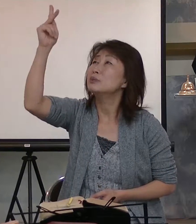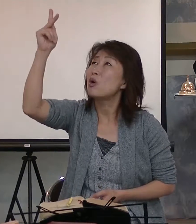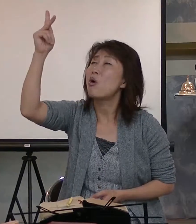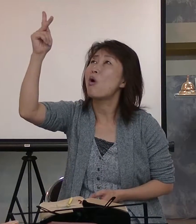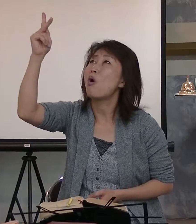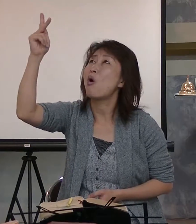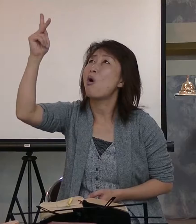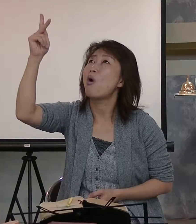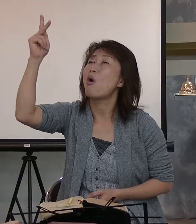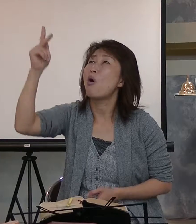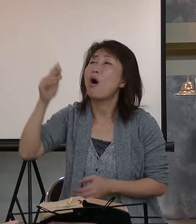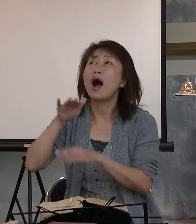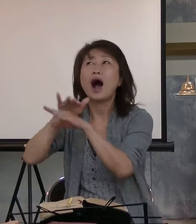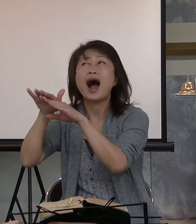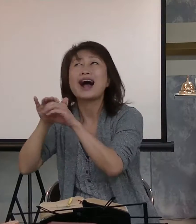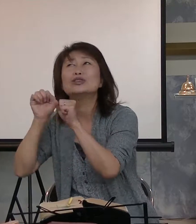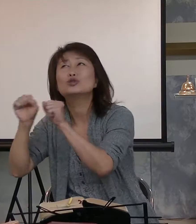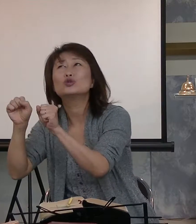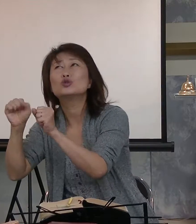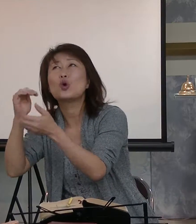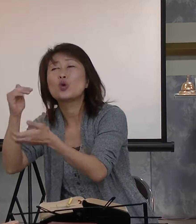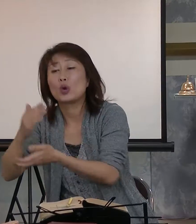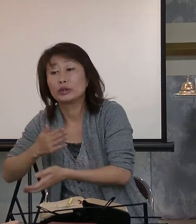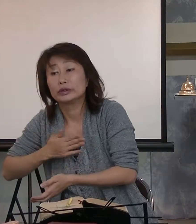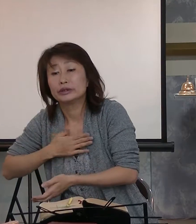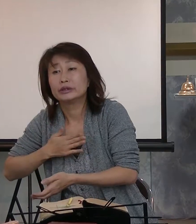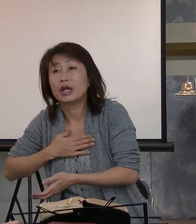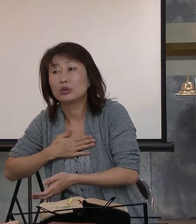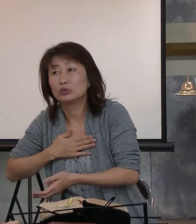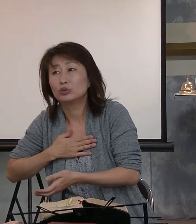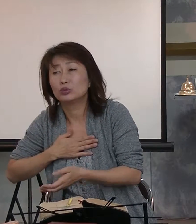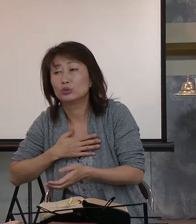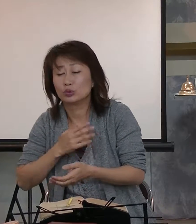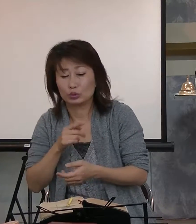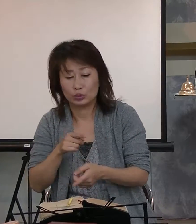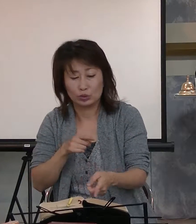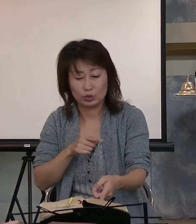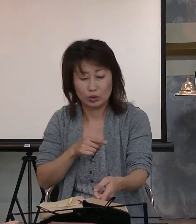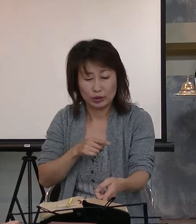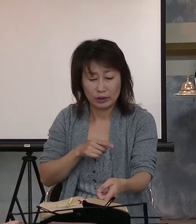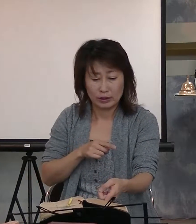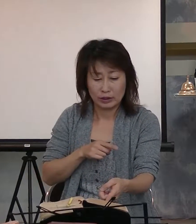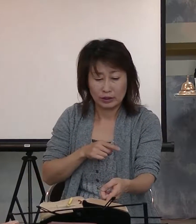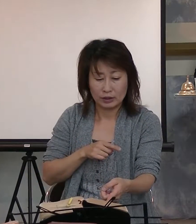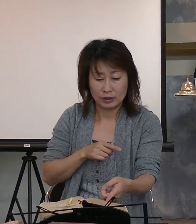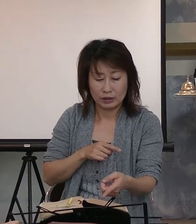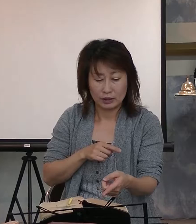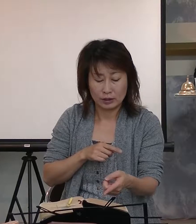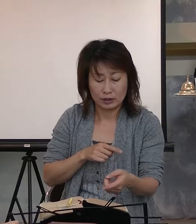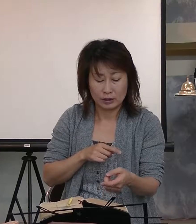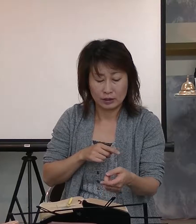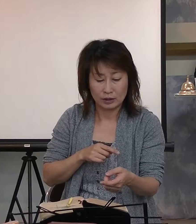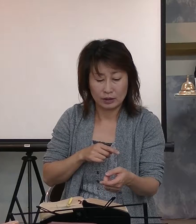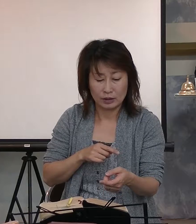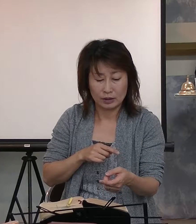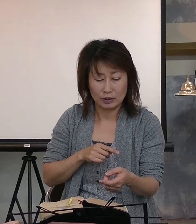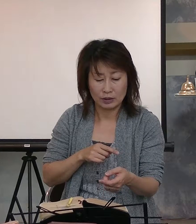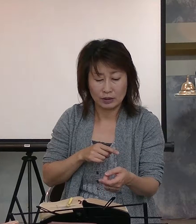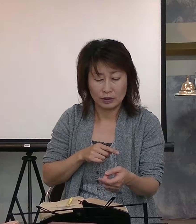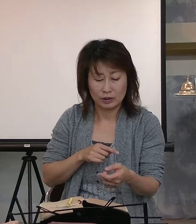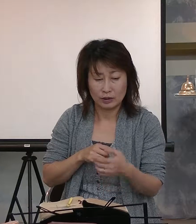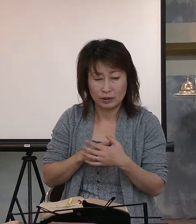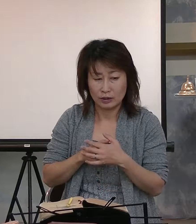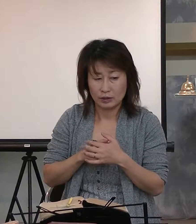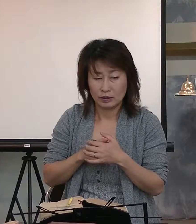る書記官たちは、まさに 彼らが持っている信仰の上